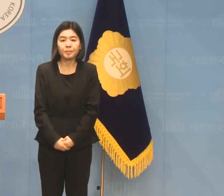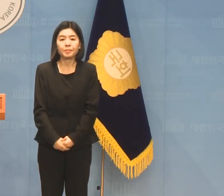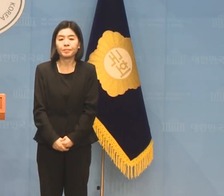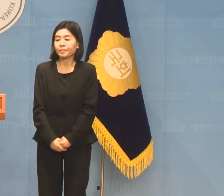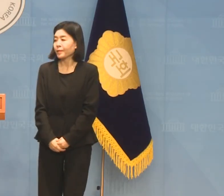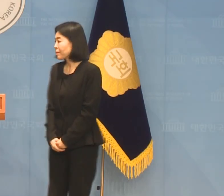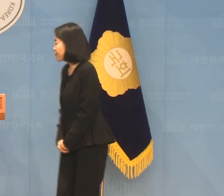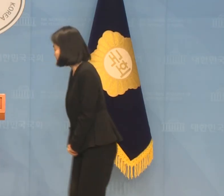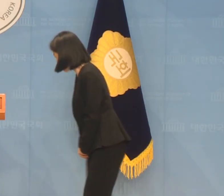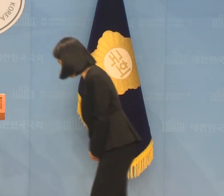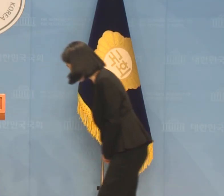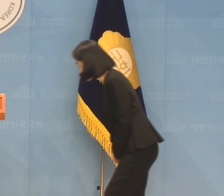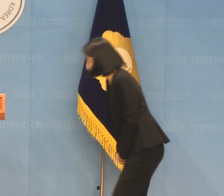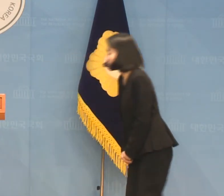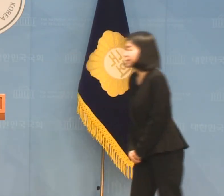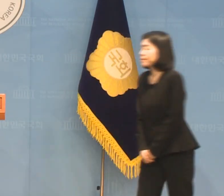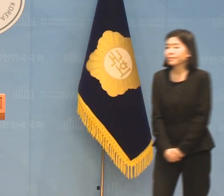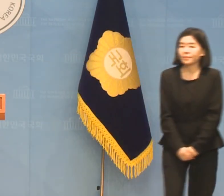고맙습니다.